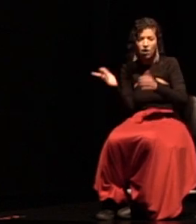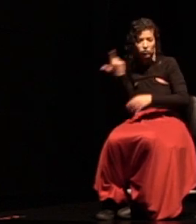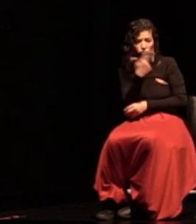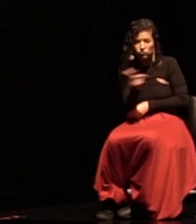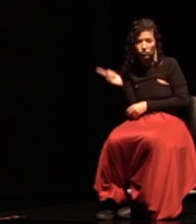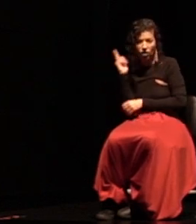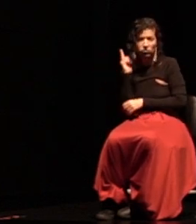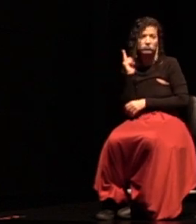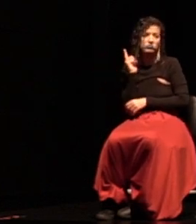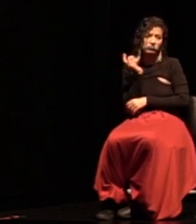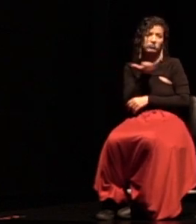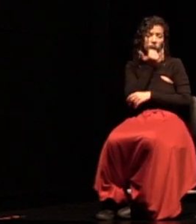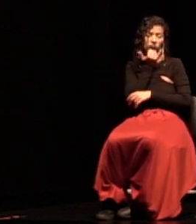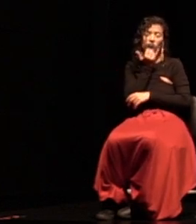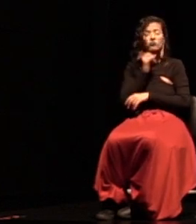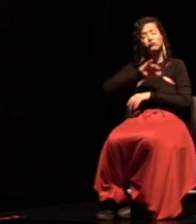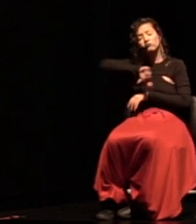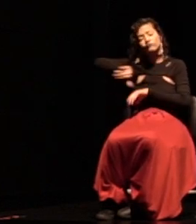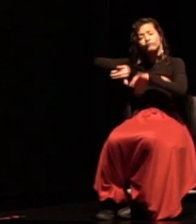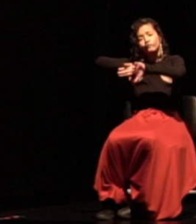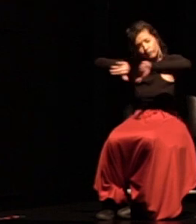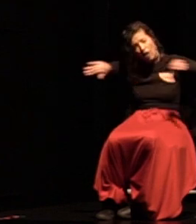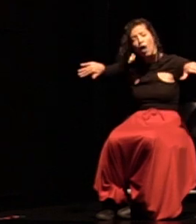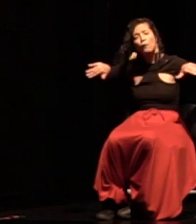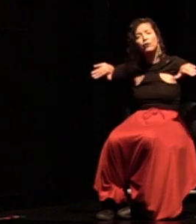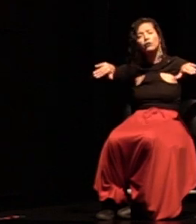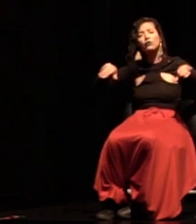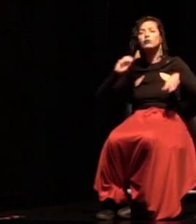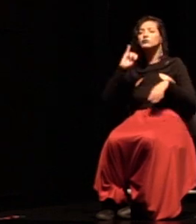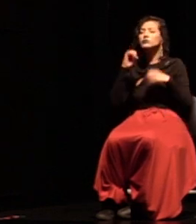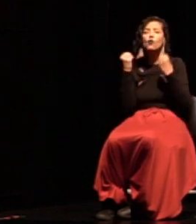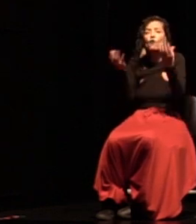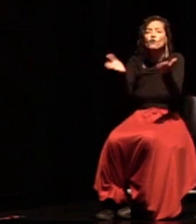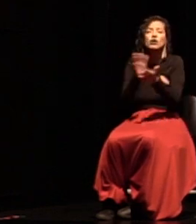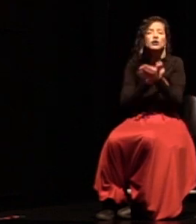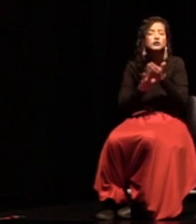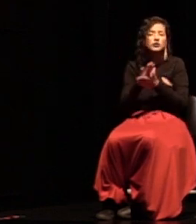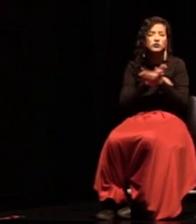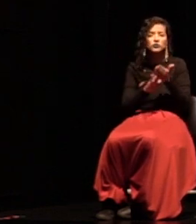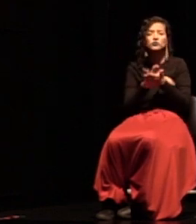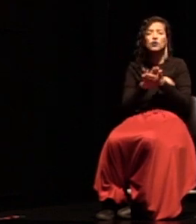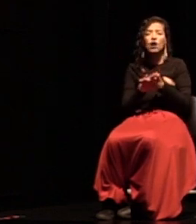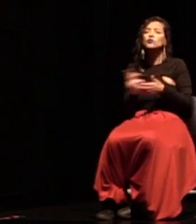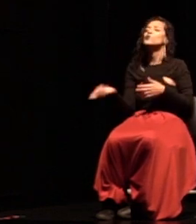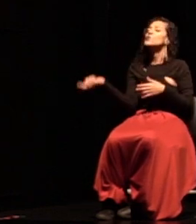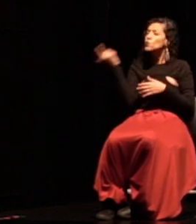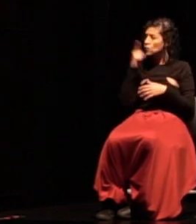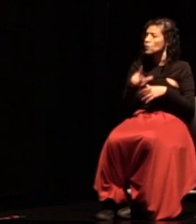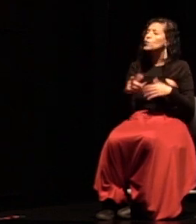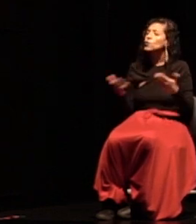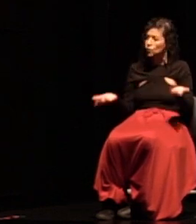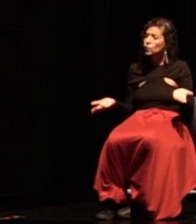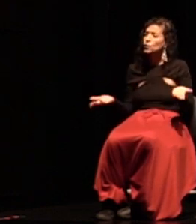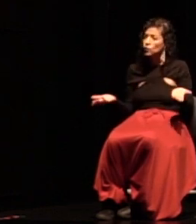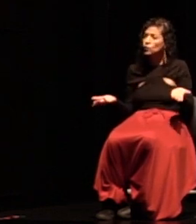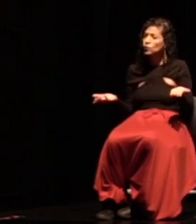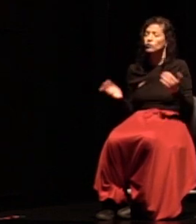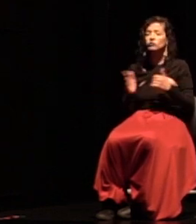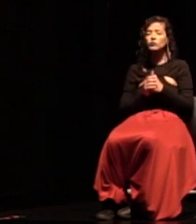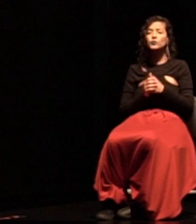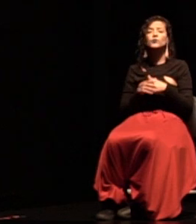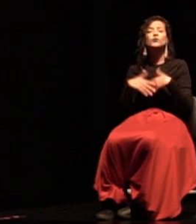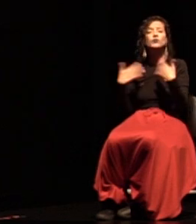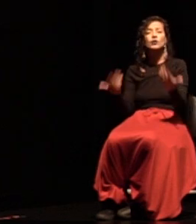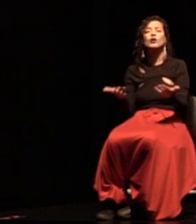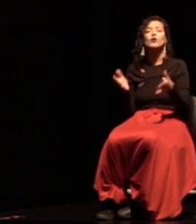a gente abre. Se não são oferecidos, a gente conquista. Então, um grupo